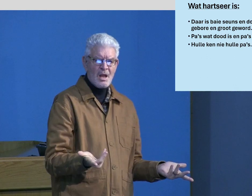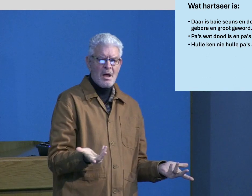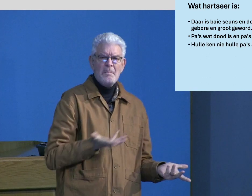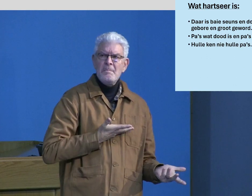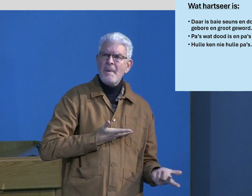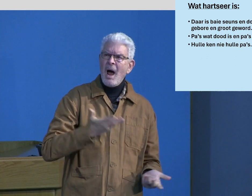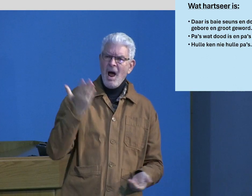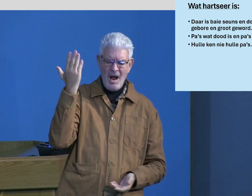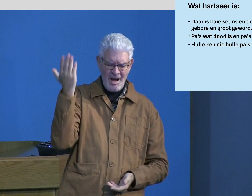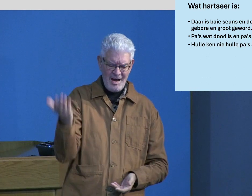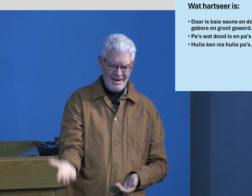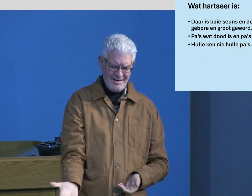Kinders word groot.